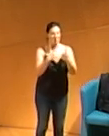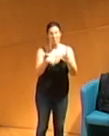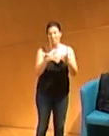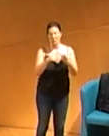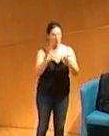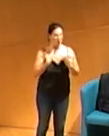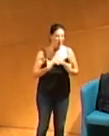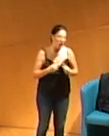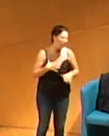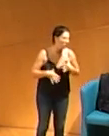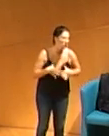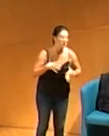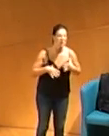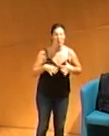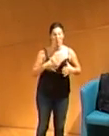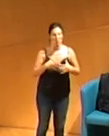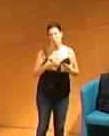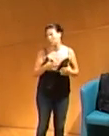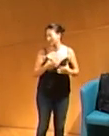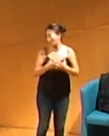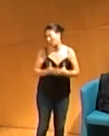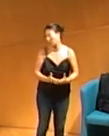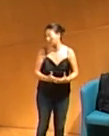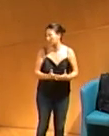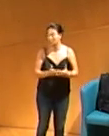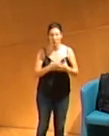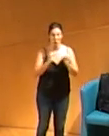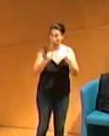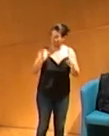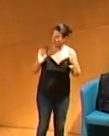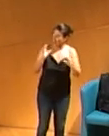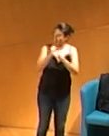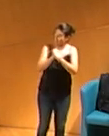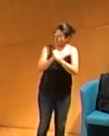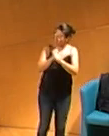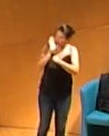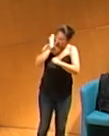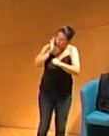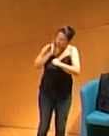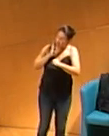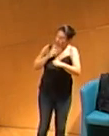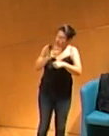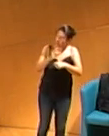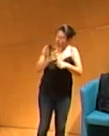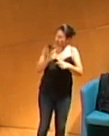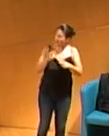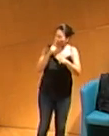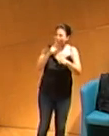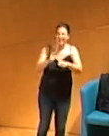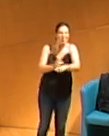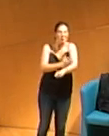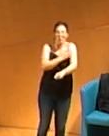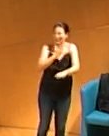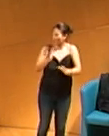de la fatigue, une fatigue énorme. Pouvez-vous nous en dire deux mots de ces différents états-là ?